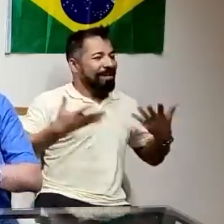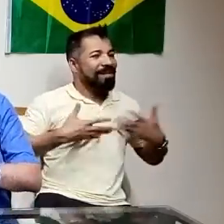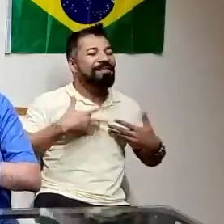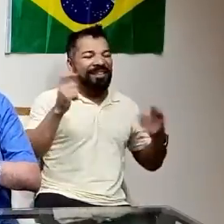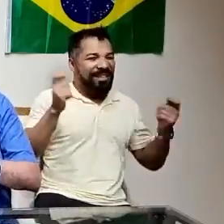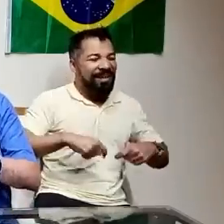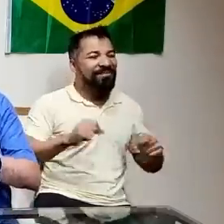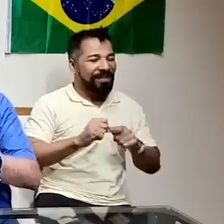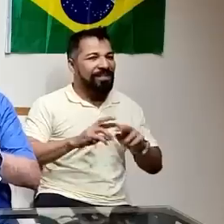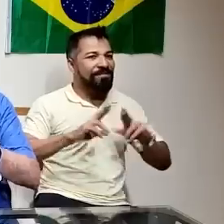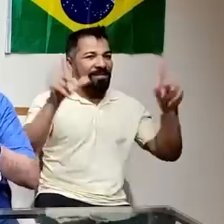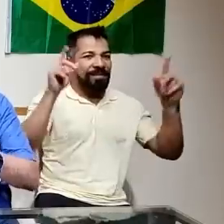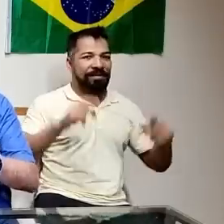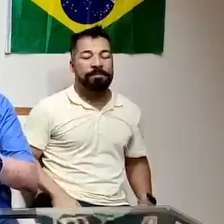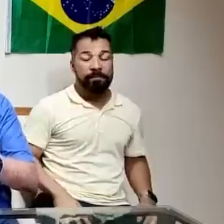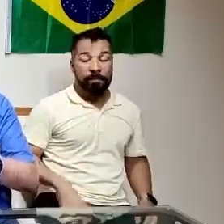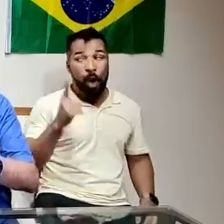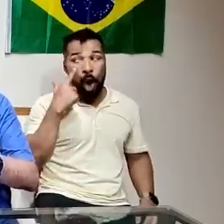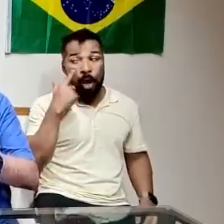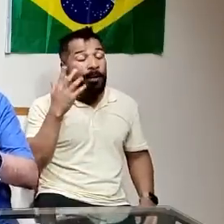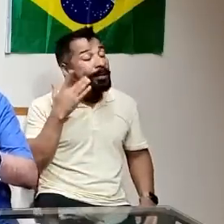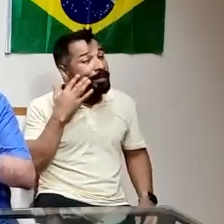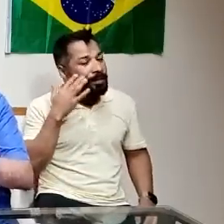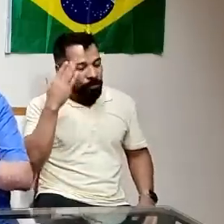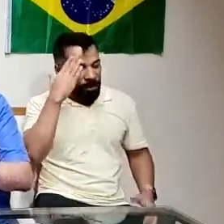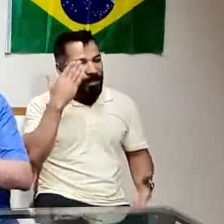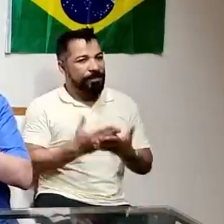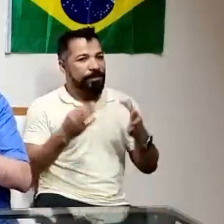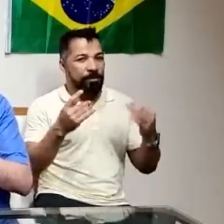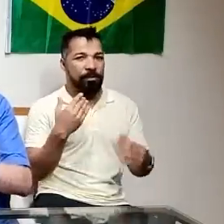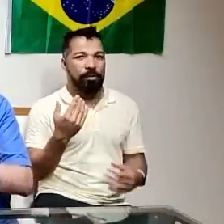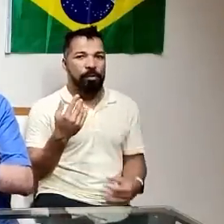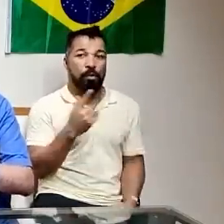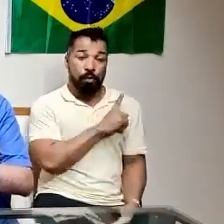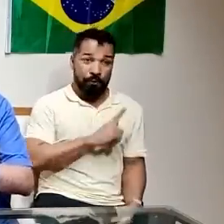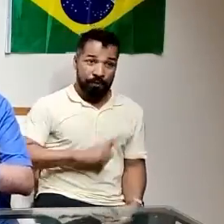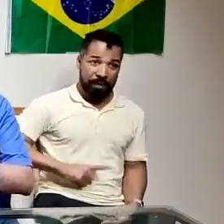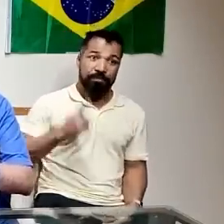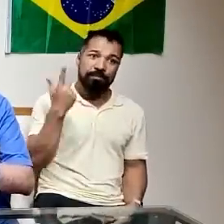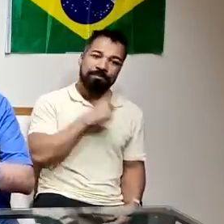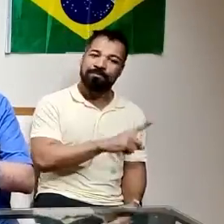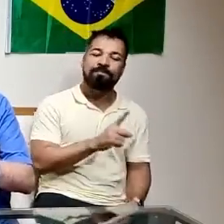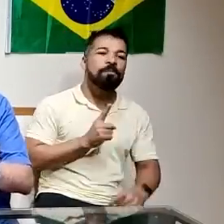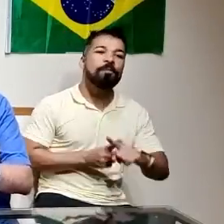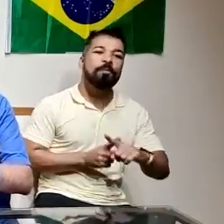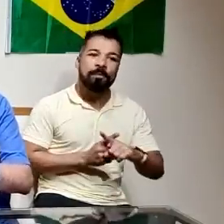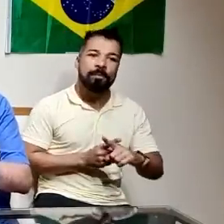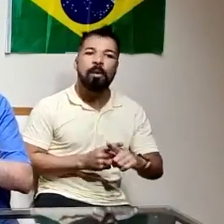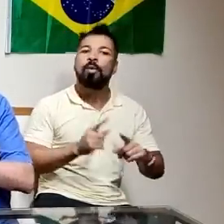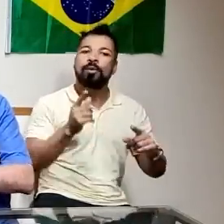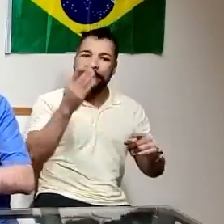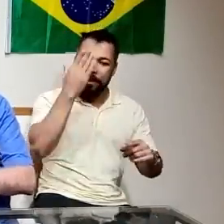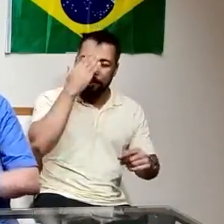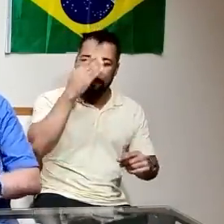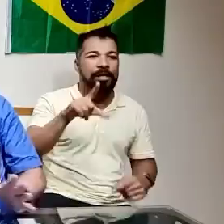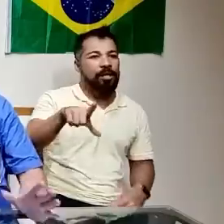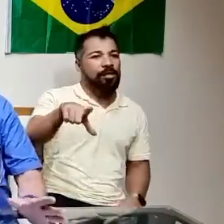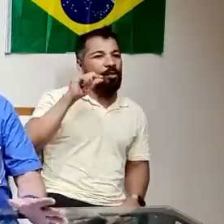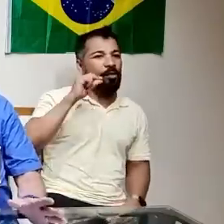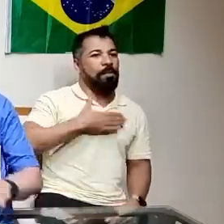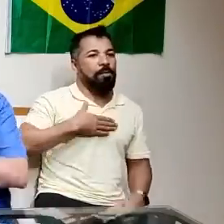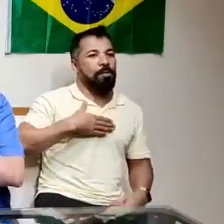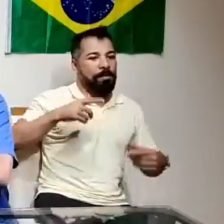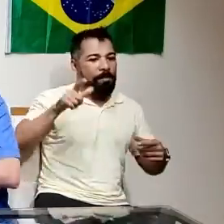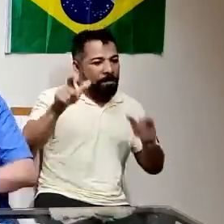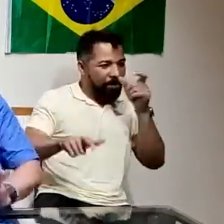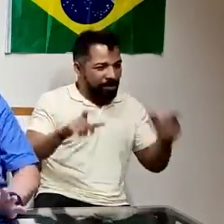Preciso, eu tenho certeza, né? Que o governo nosso só deu certo, tendo em vista a escolha do meu ministério.